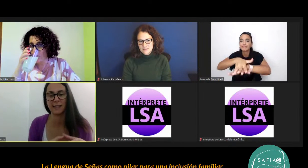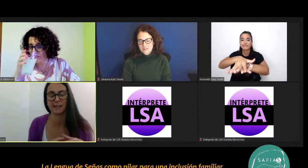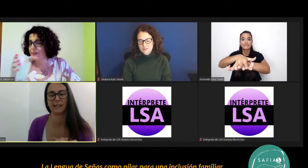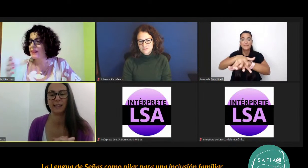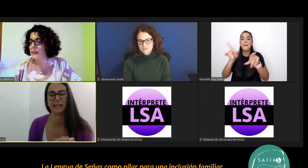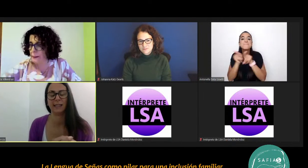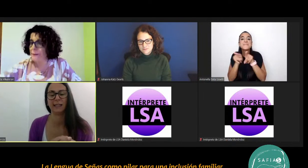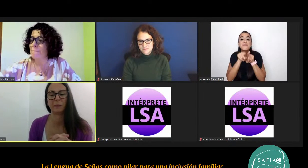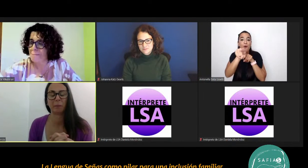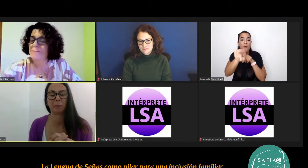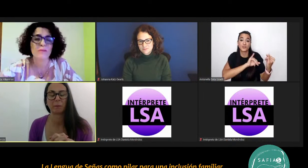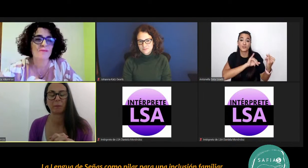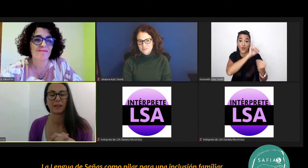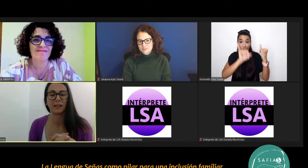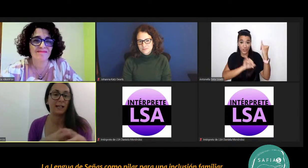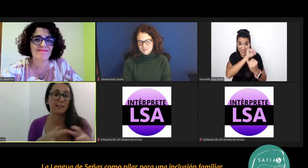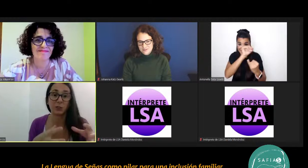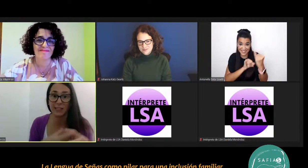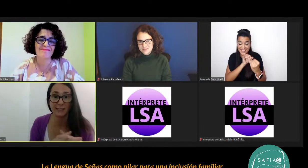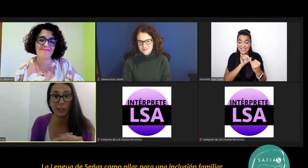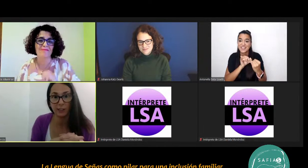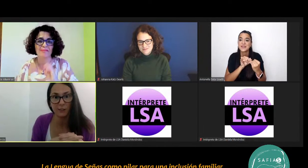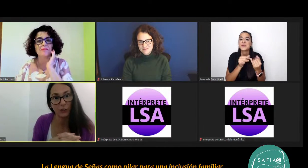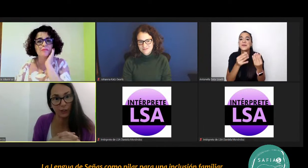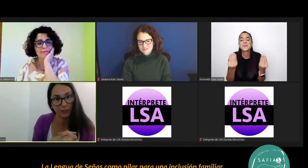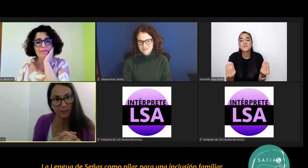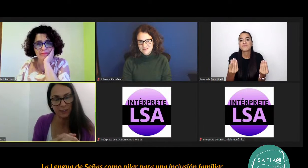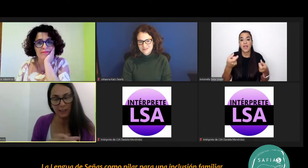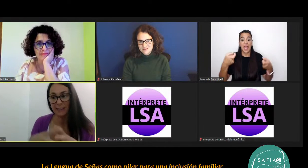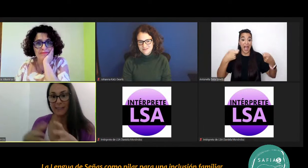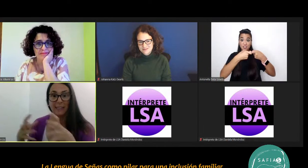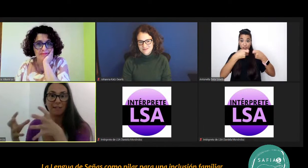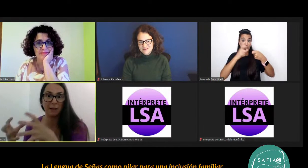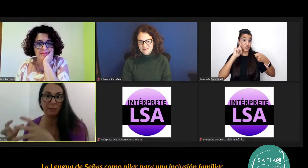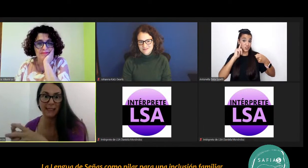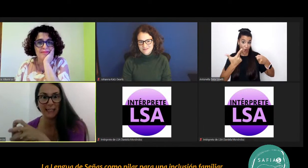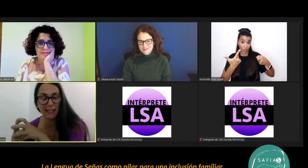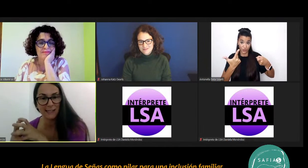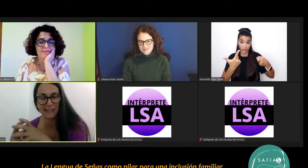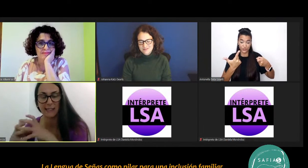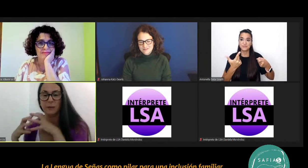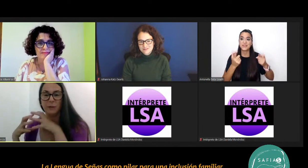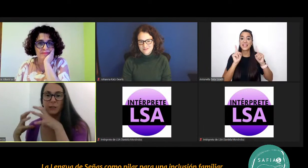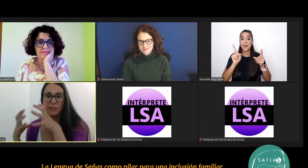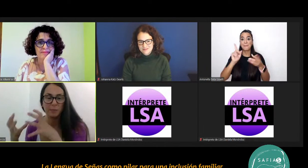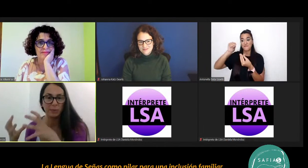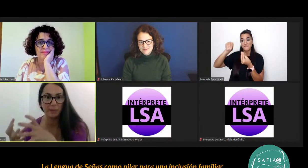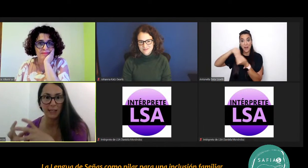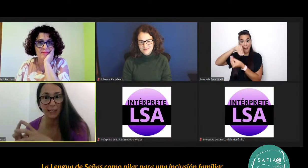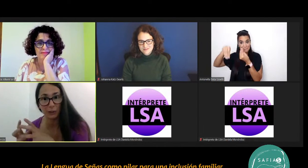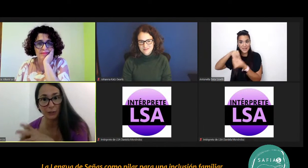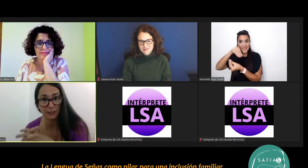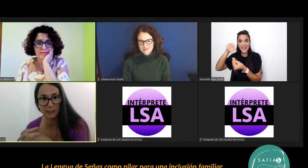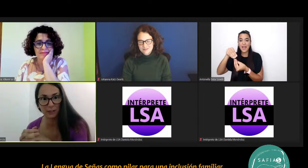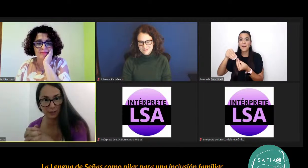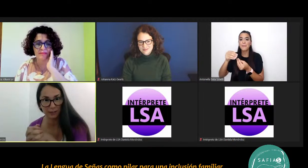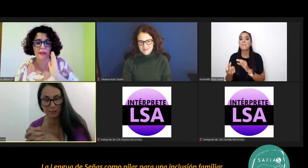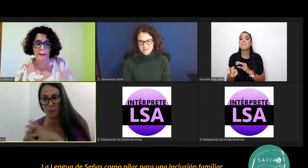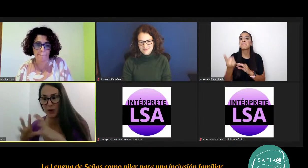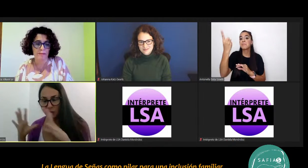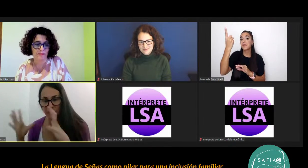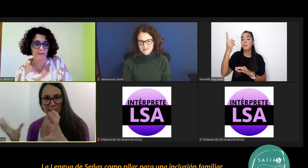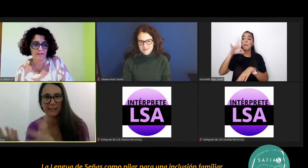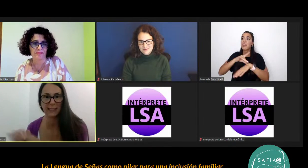contás, que es las asociaciones de sordos y las familias recibiendo ese primer diagnóstico,